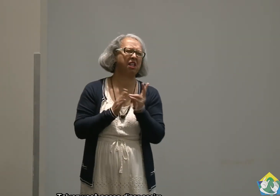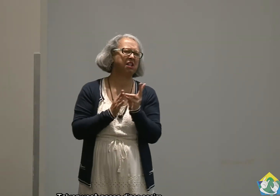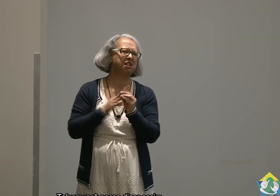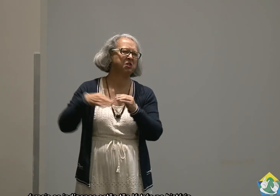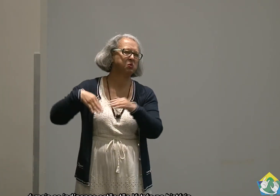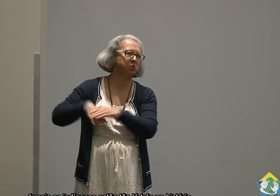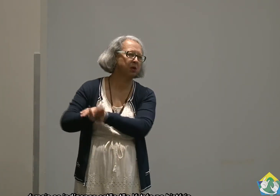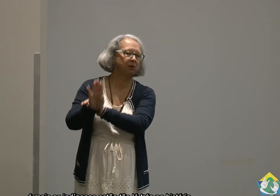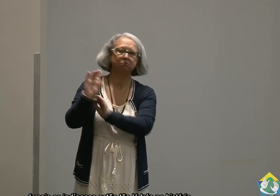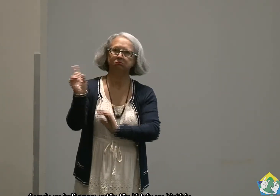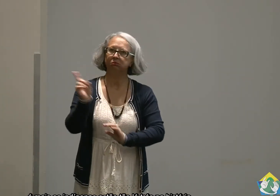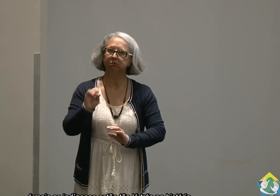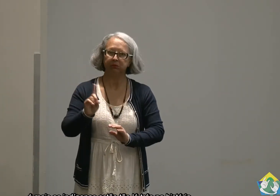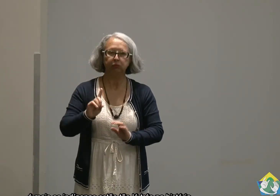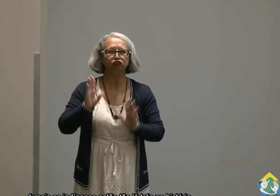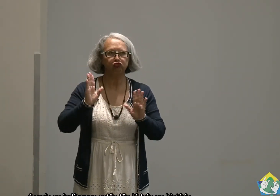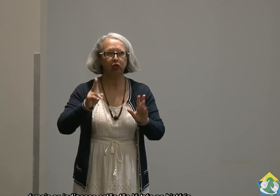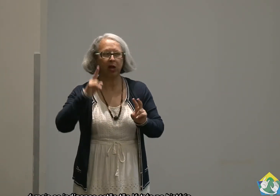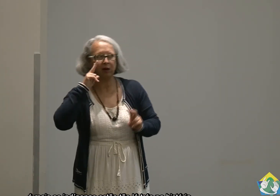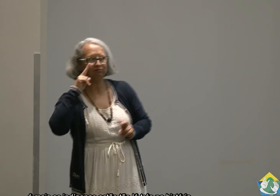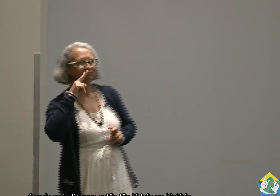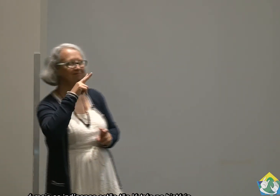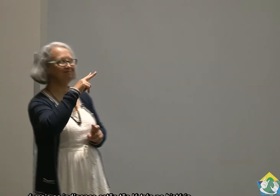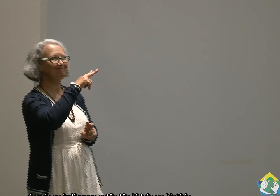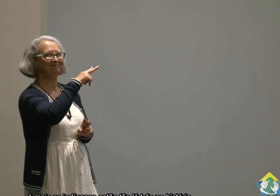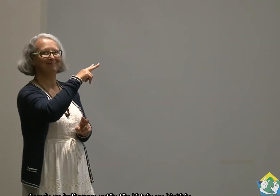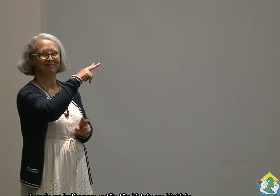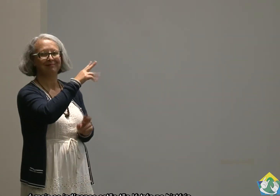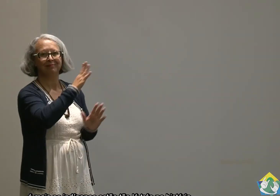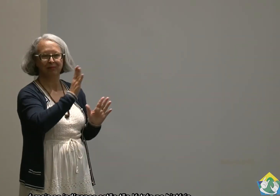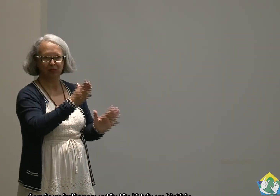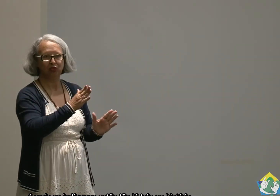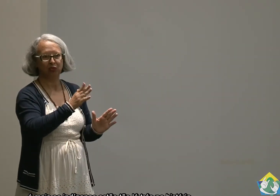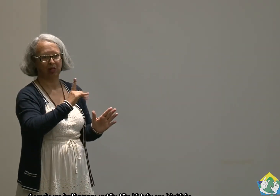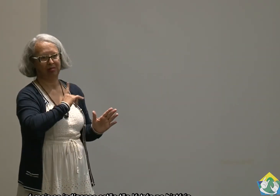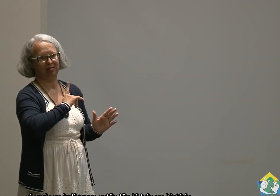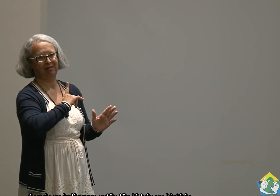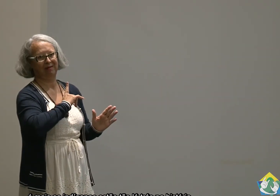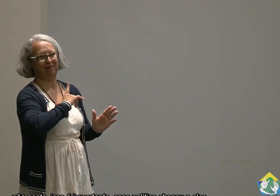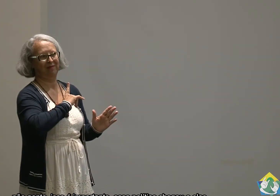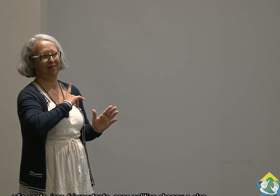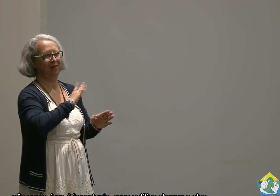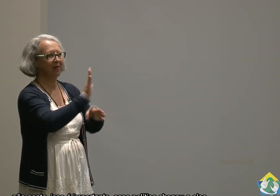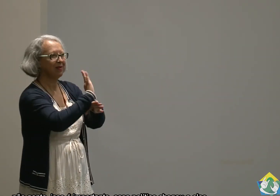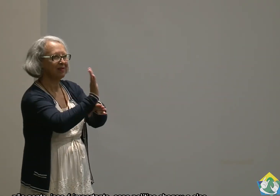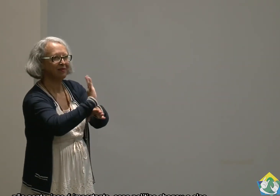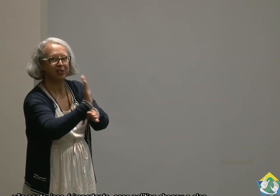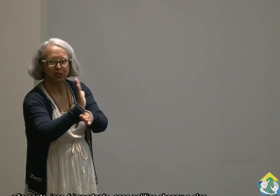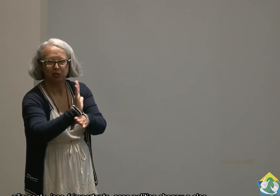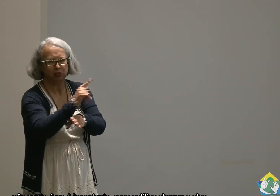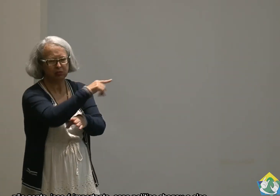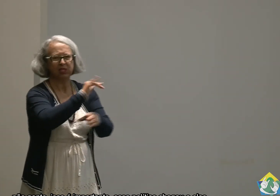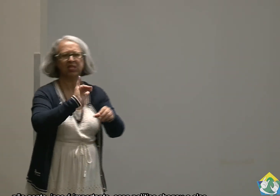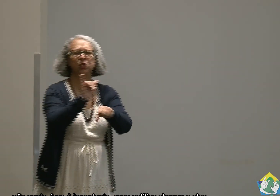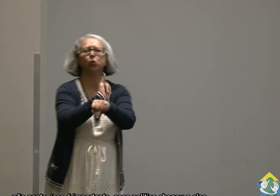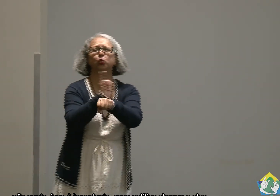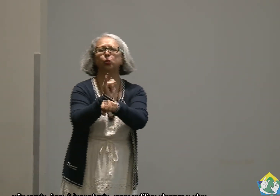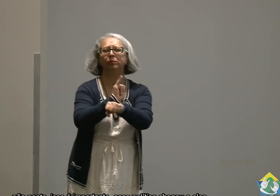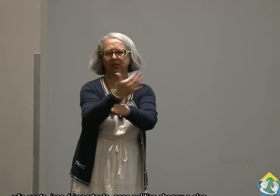assim, mas os indígenas estão tão lá atrás, né, na história. Não, gente, isso é importante. Essa política chegou